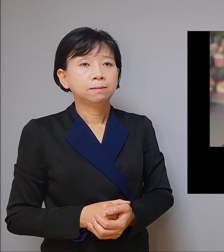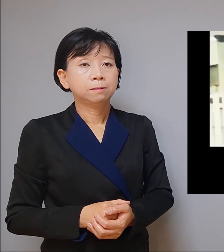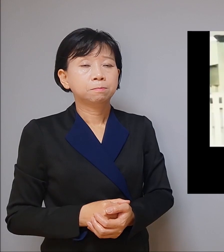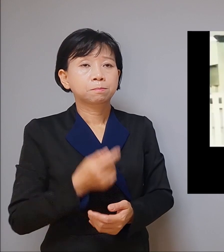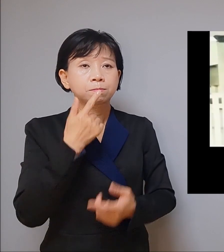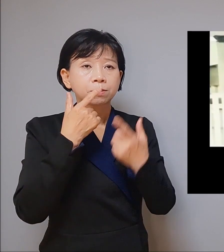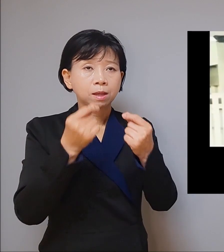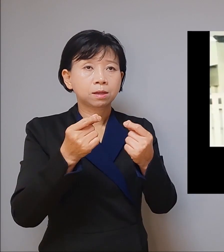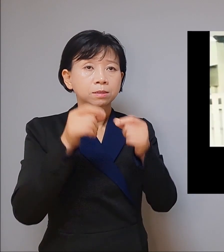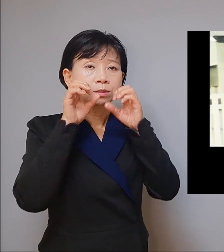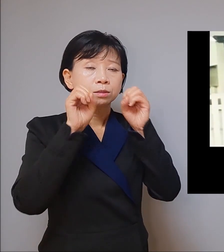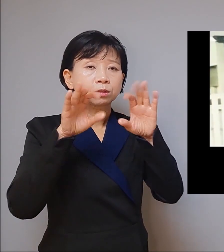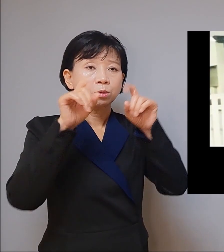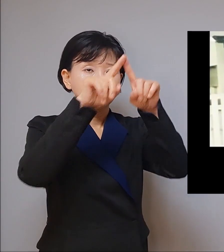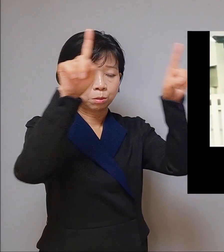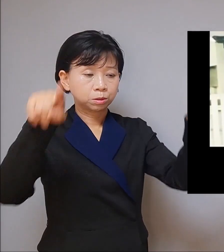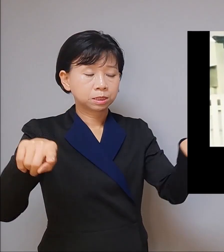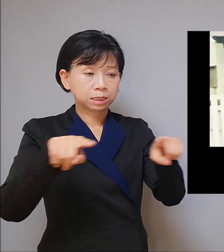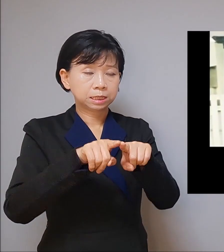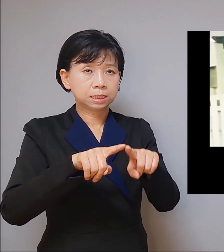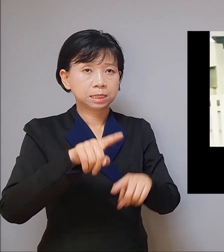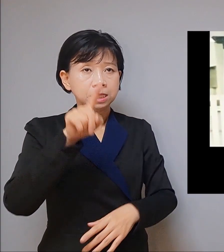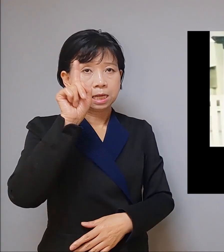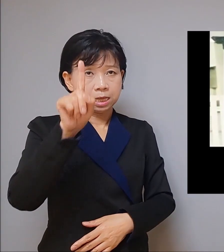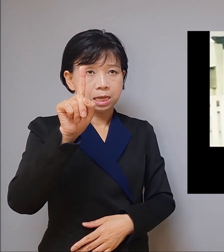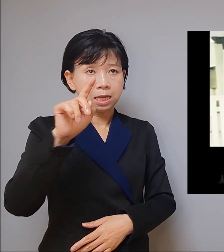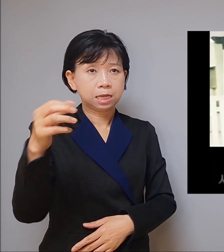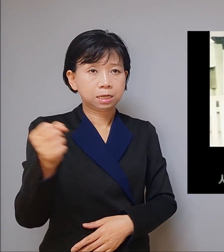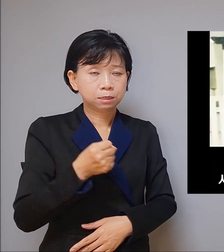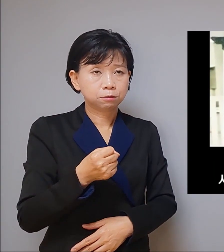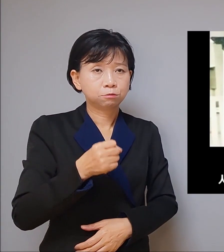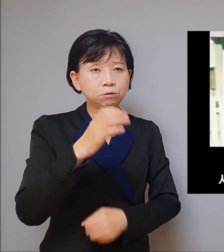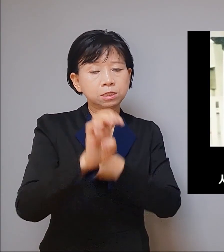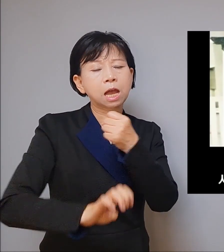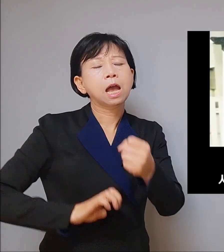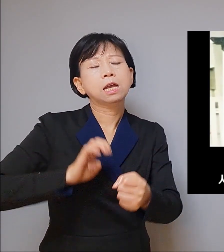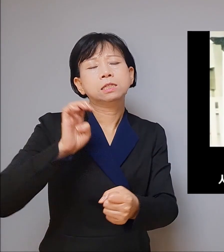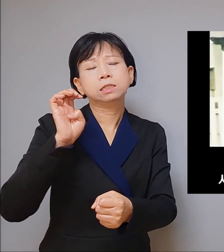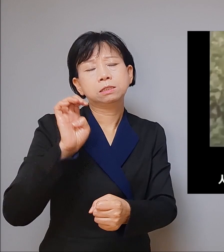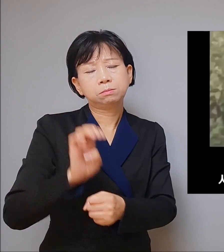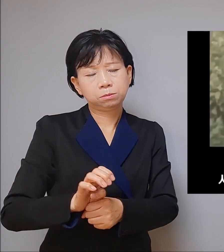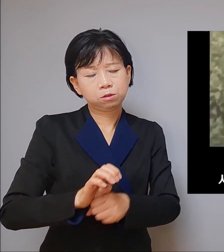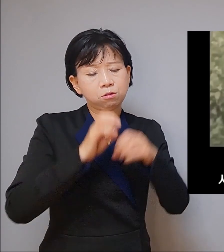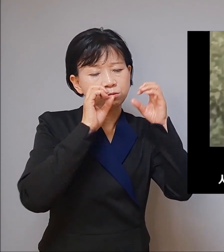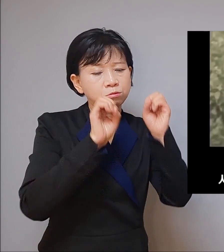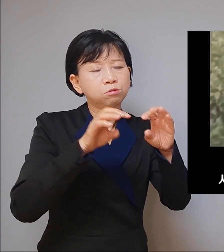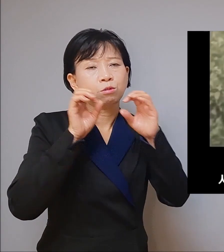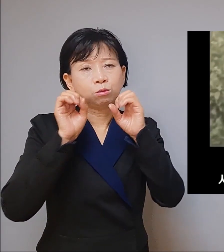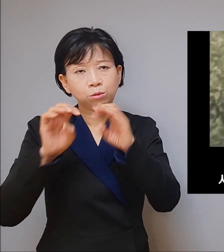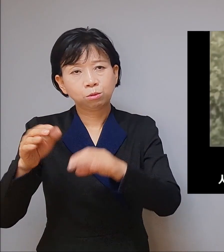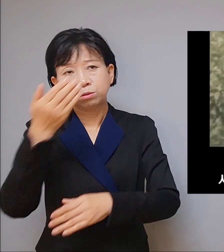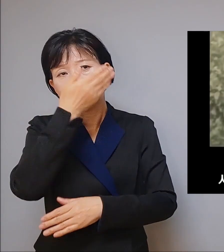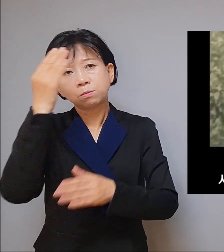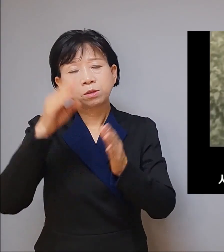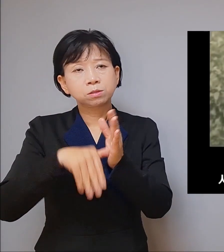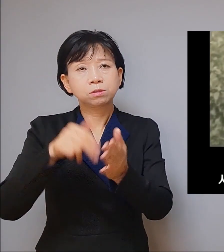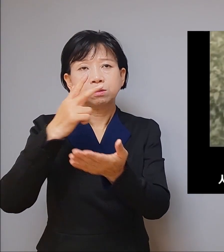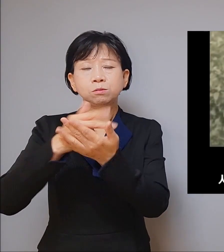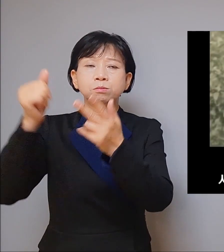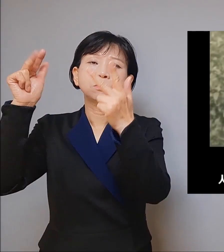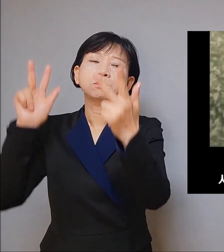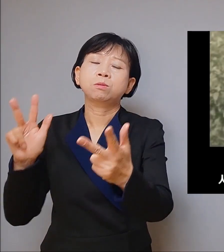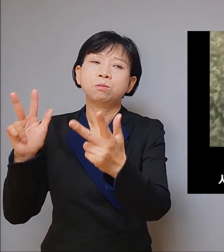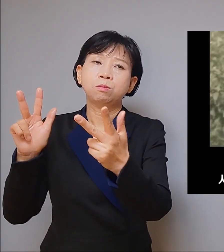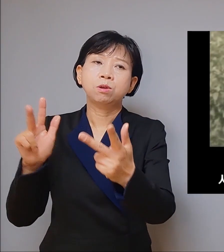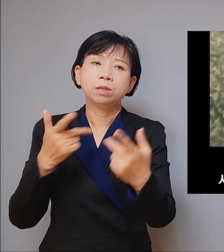이렇게 전도지 한 장으로 40년간 전도한 노인의 실화입니다. 이 노인은 젊은 날 주님께 서원한 대로